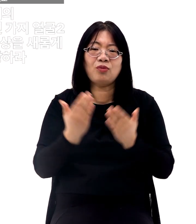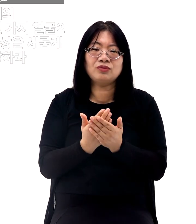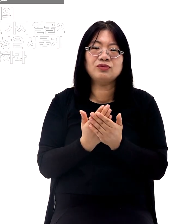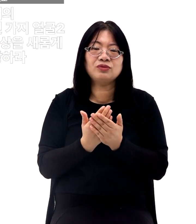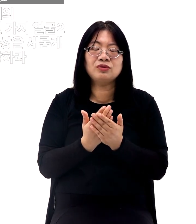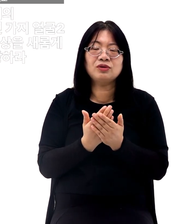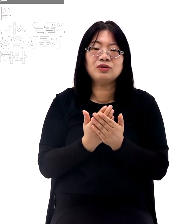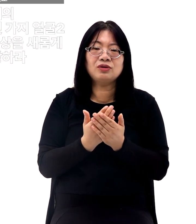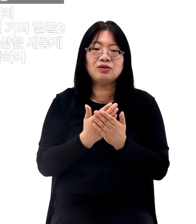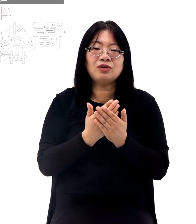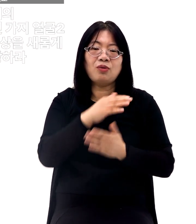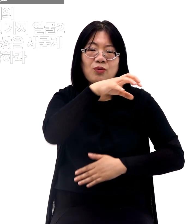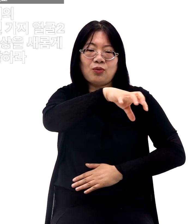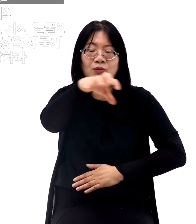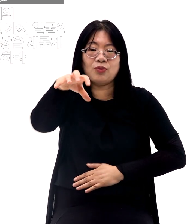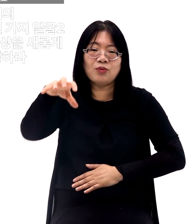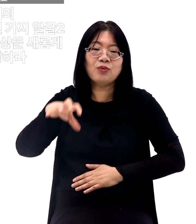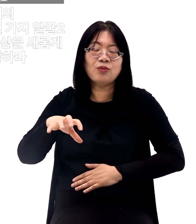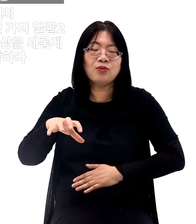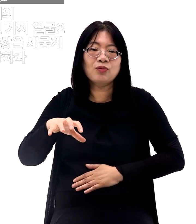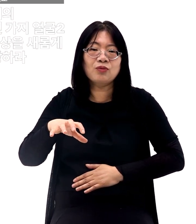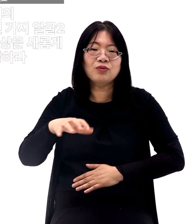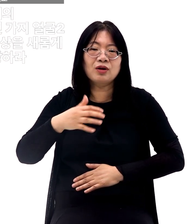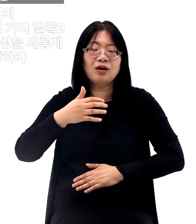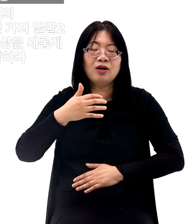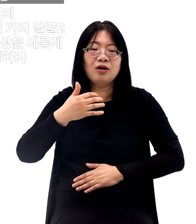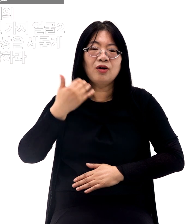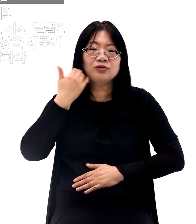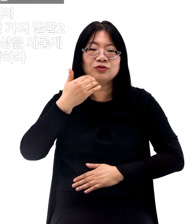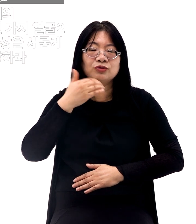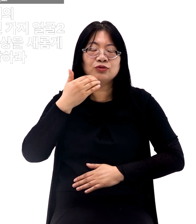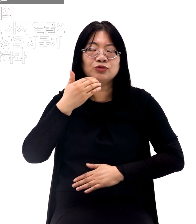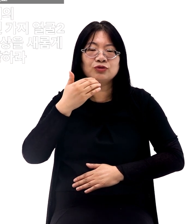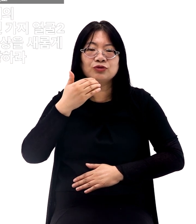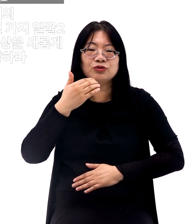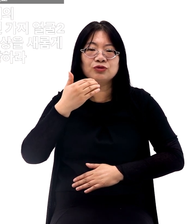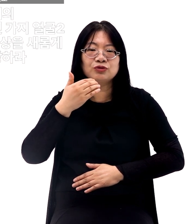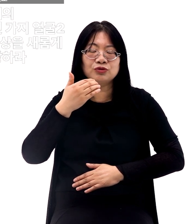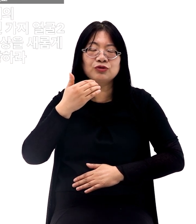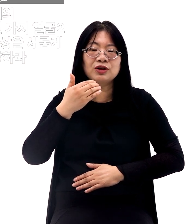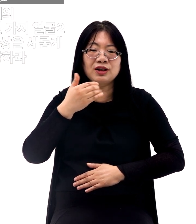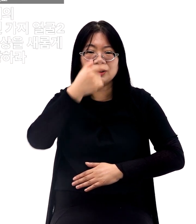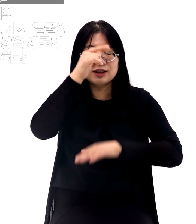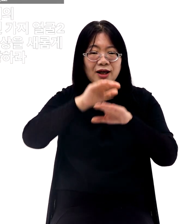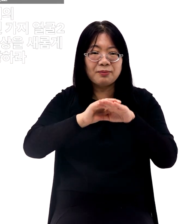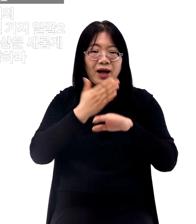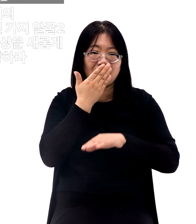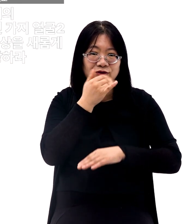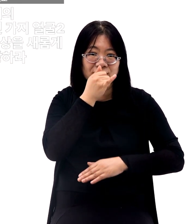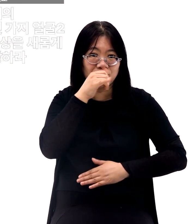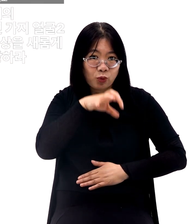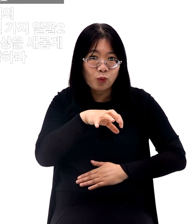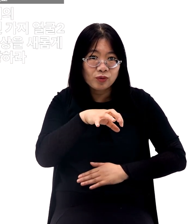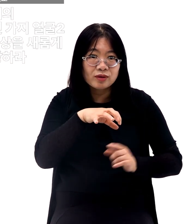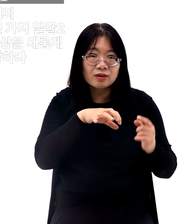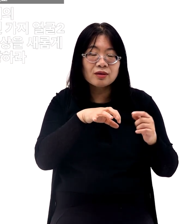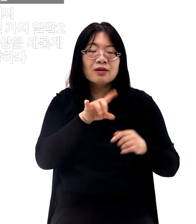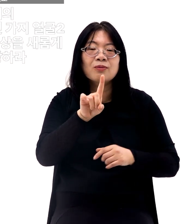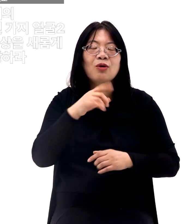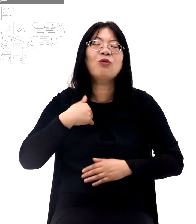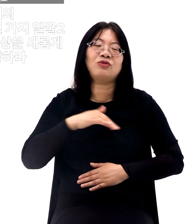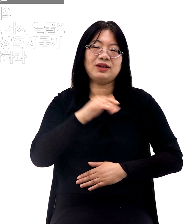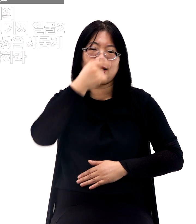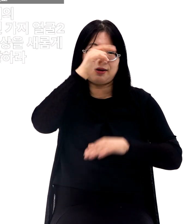모든 공간은 사실상 누구의 예배 처소입니까? 우리의 예배 처소예요. 누구를 향한?